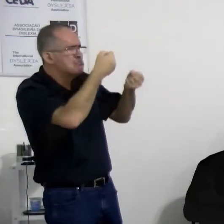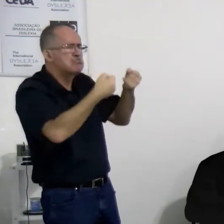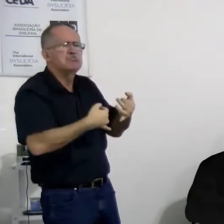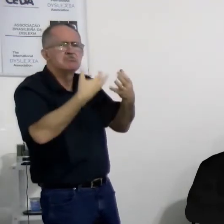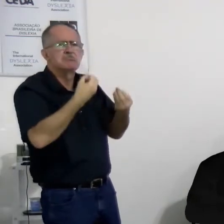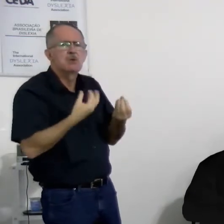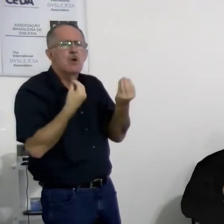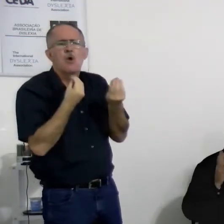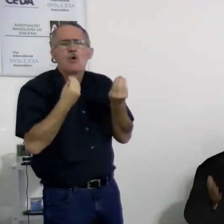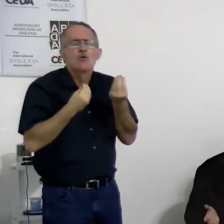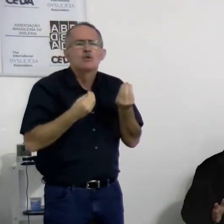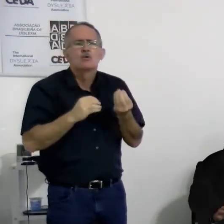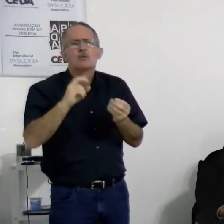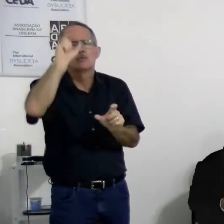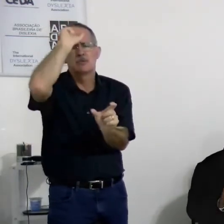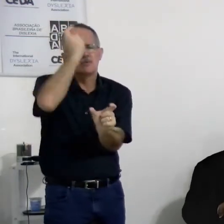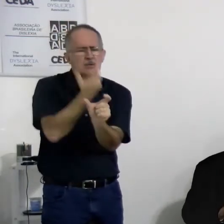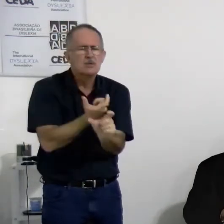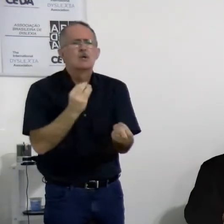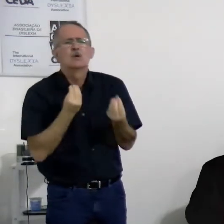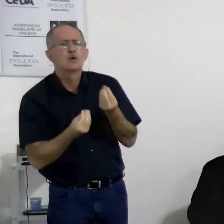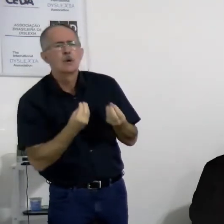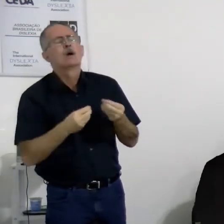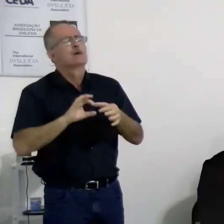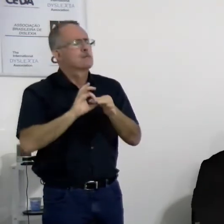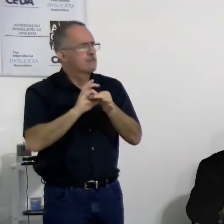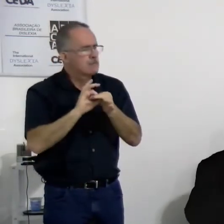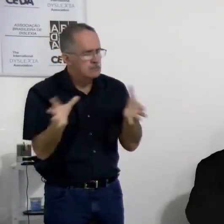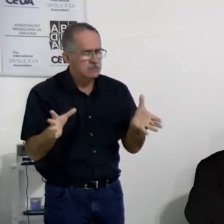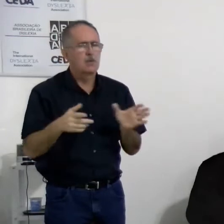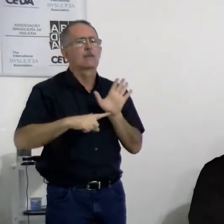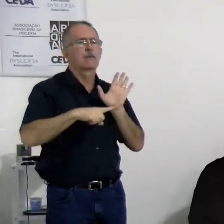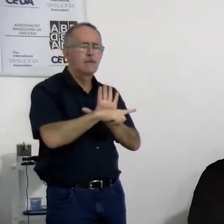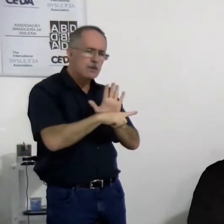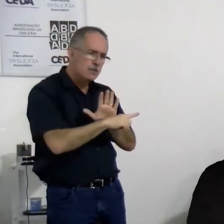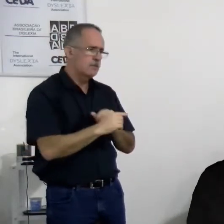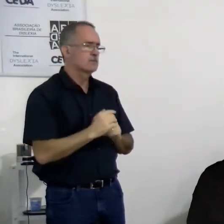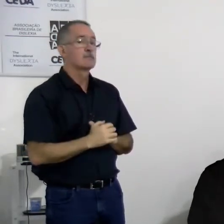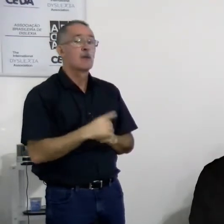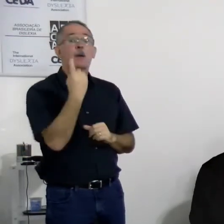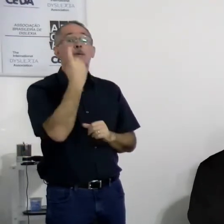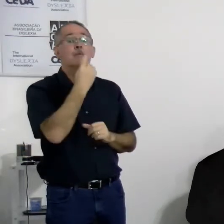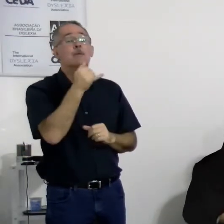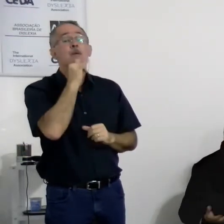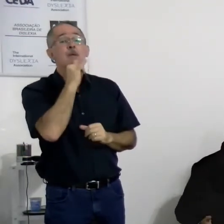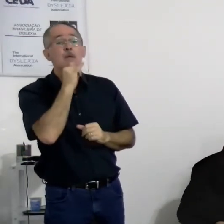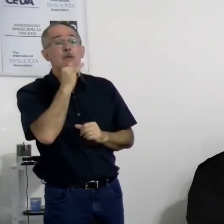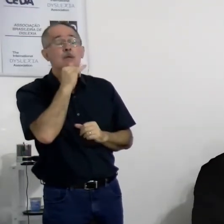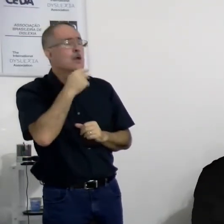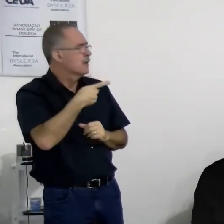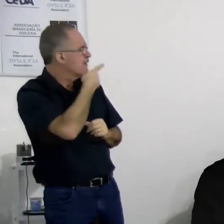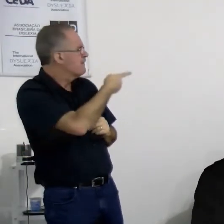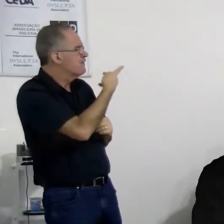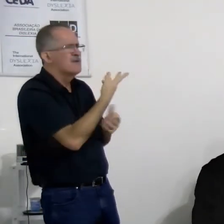intervenção, sobre avaliação de dislexia? O que é mais importante? Fique à vontade para perguntar. Então, assim, como sugestão, uma primeira questão seria, fale sobre o seu